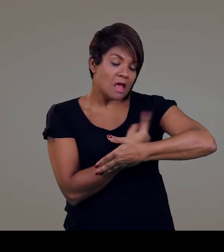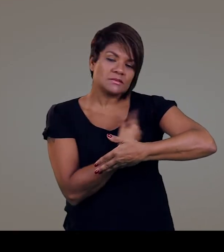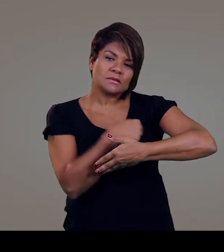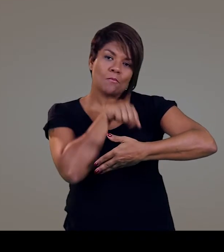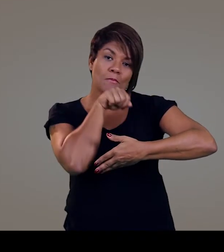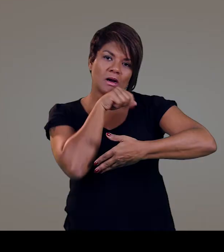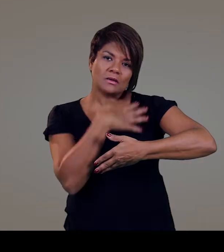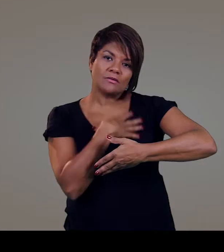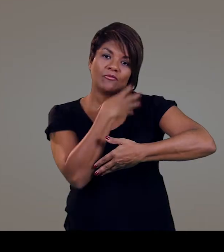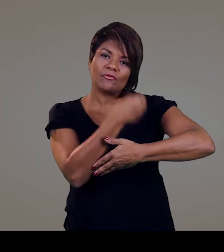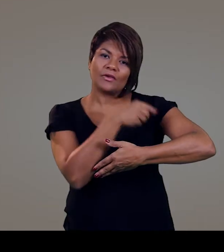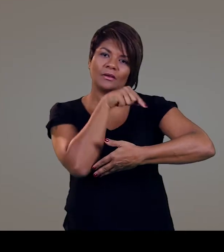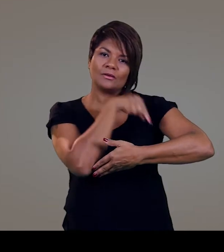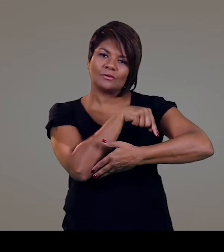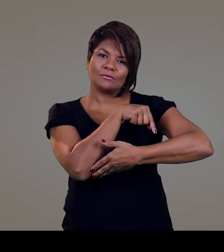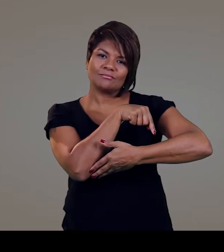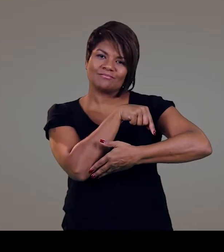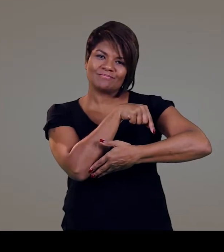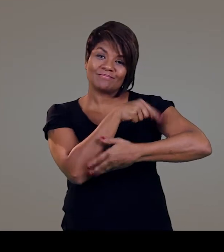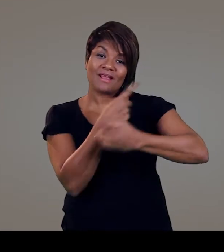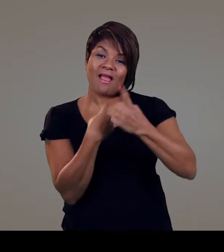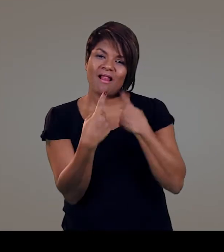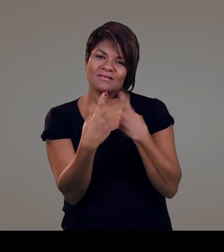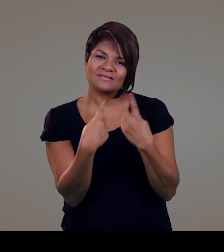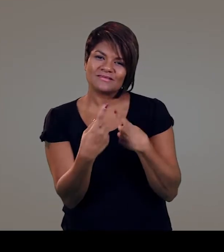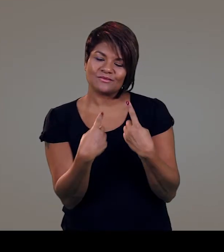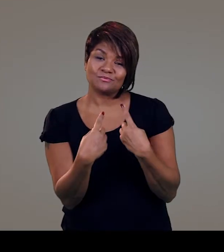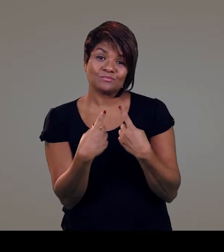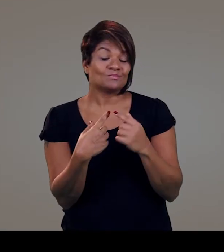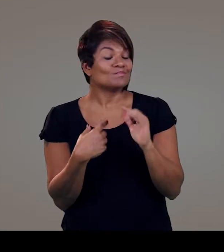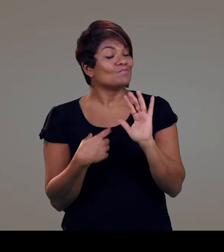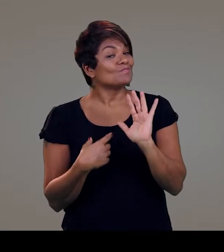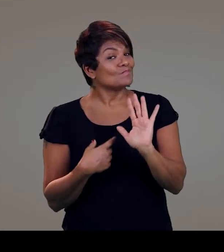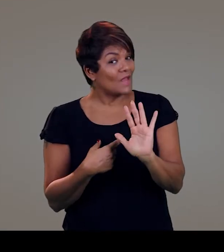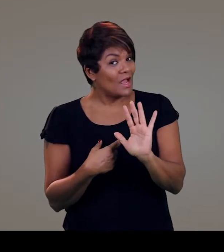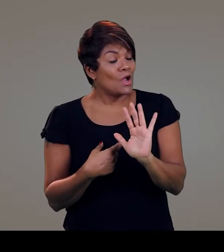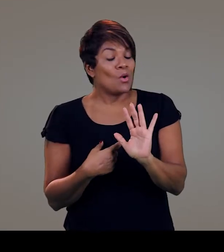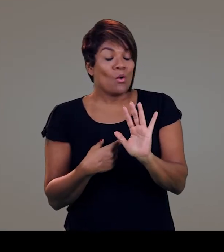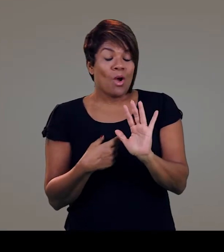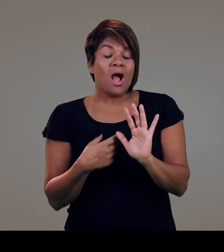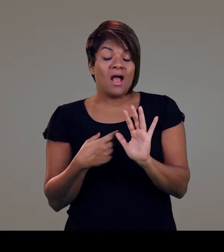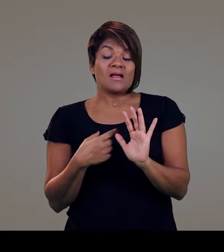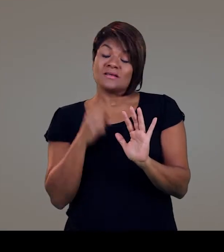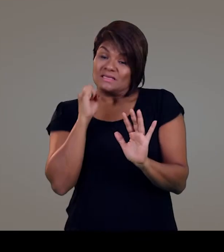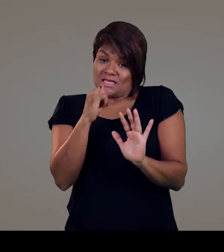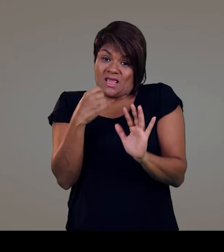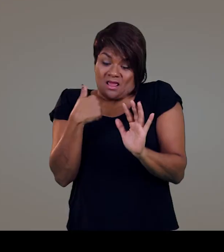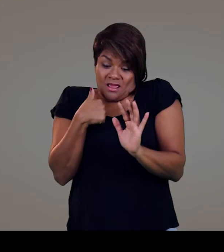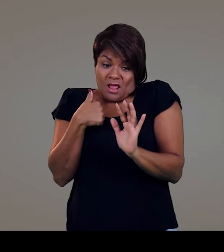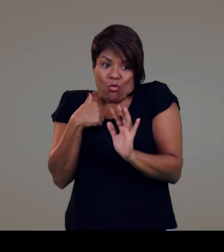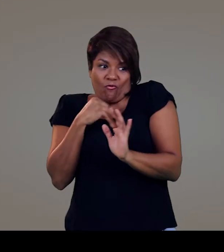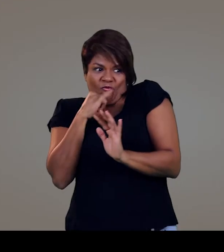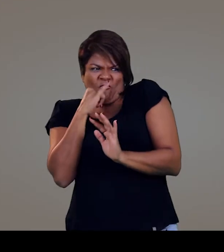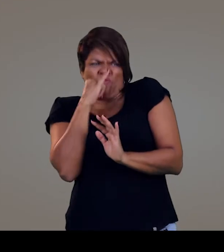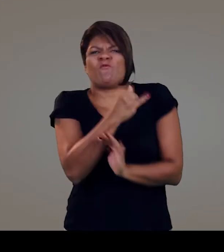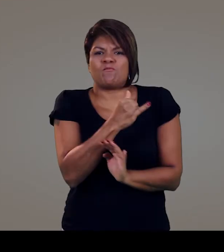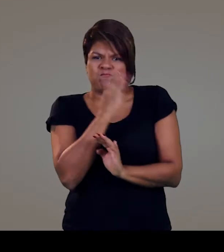filho. E daí, quando a gente faz isso, sem qualquer cuidado,